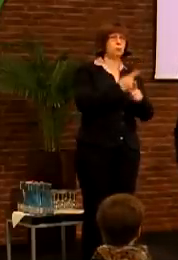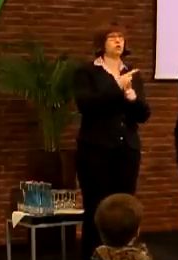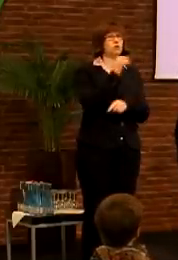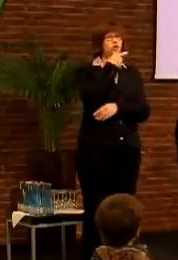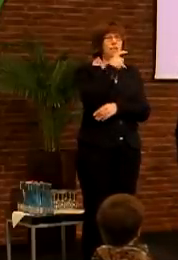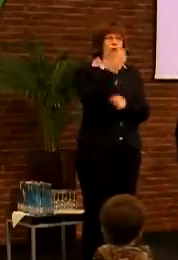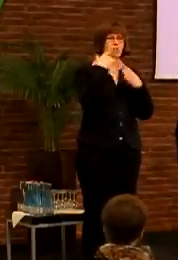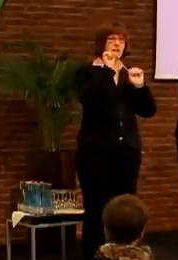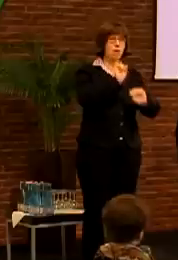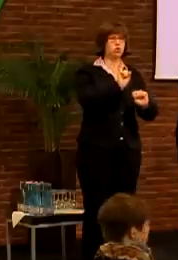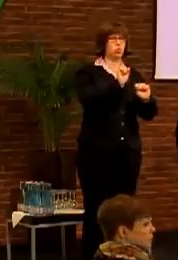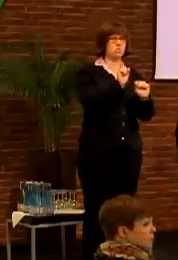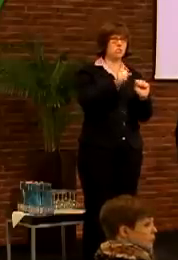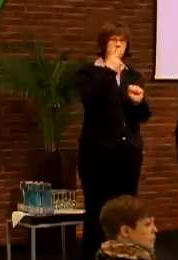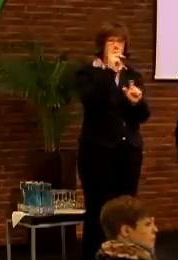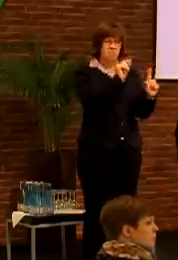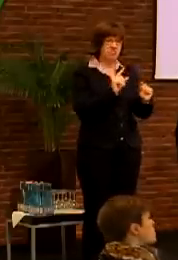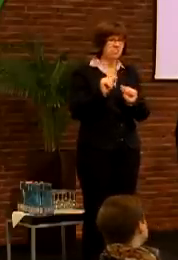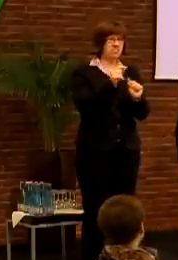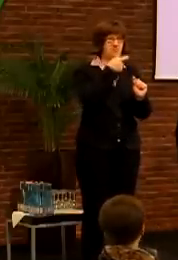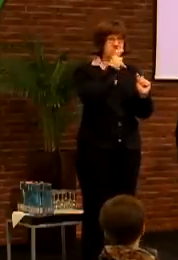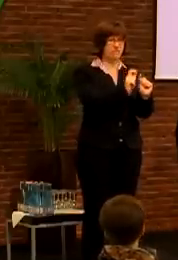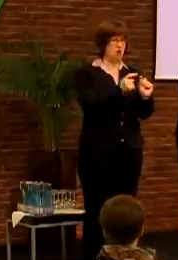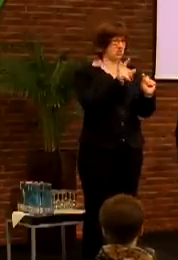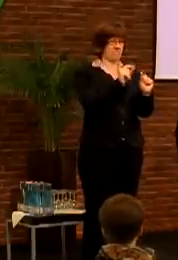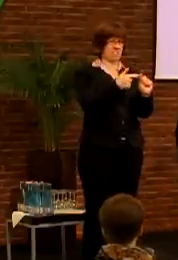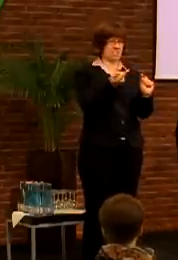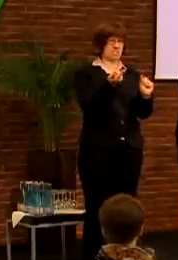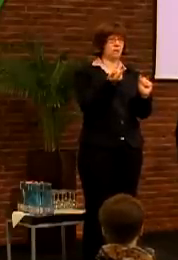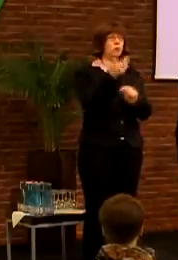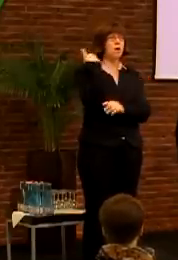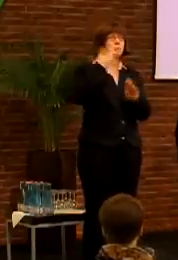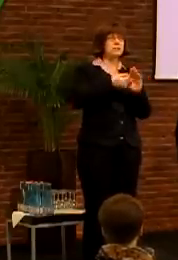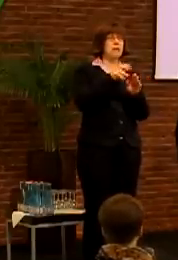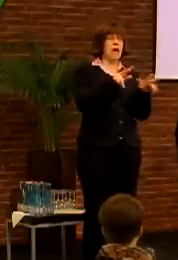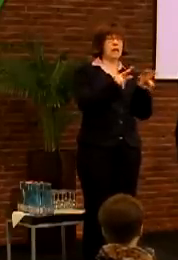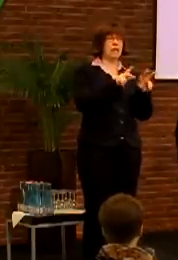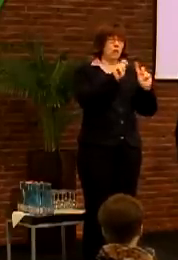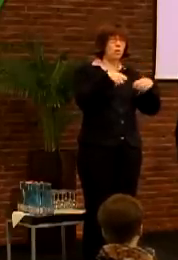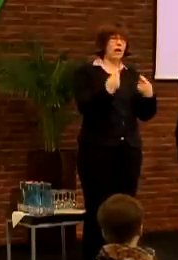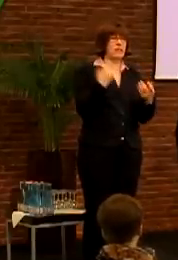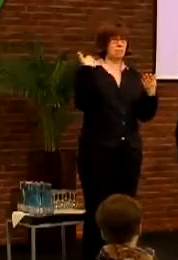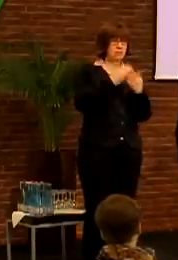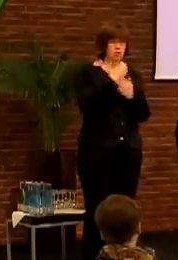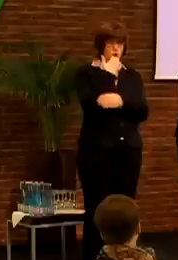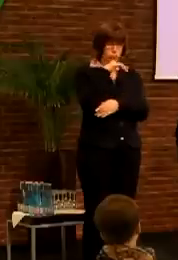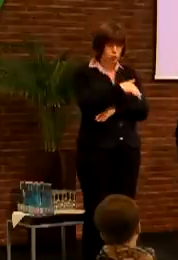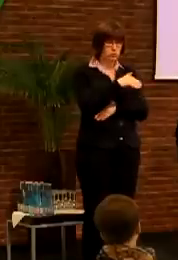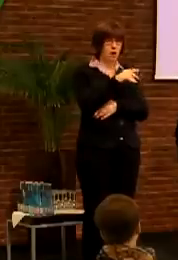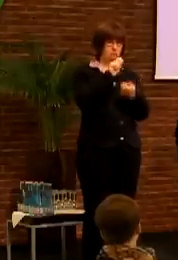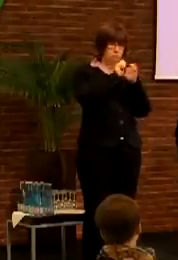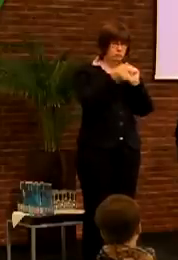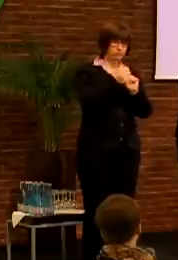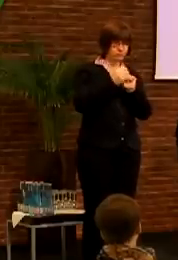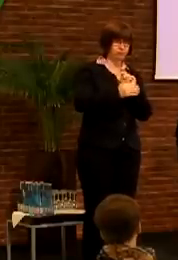Stichwort Klimaschutz im Fremdwörterduden nachschlagen. Und die bisherige Regierungsbilanz gibt wenig Anlass zur Hoffnung, dass sich daran